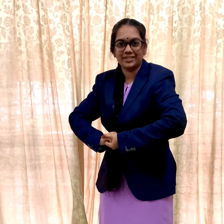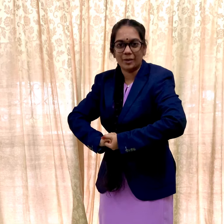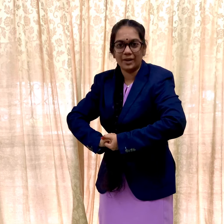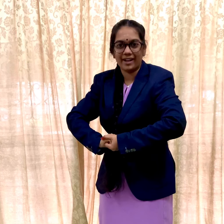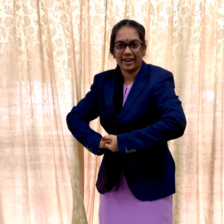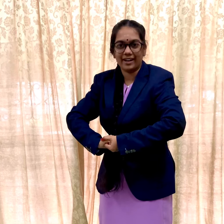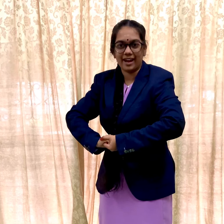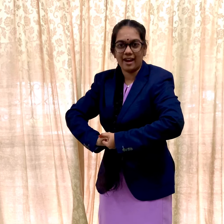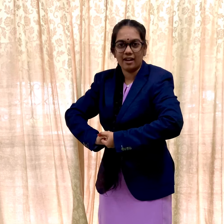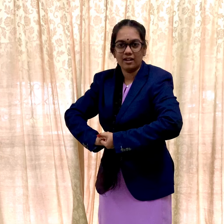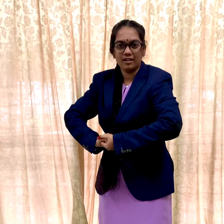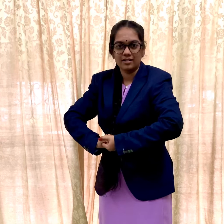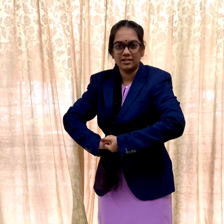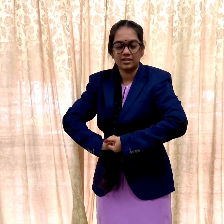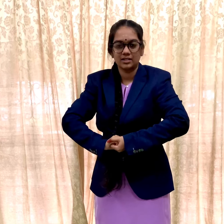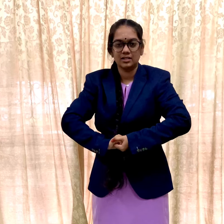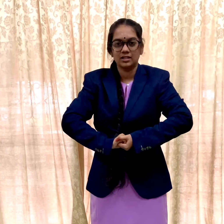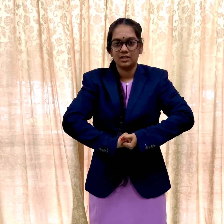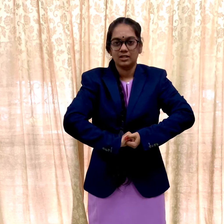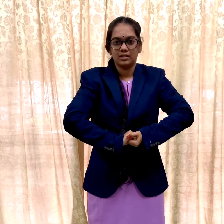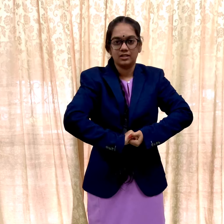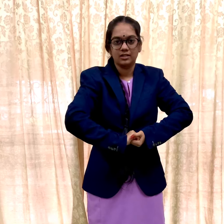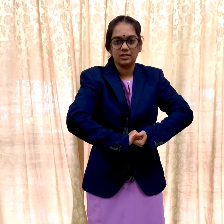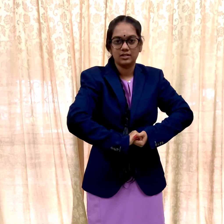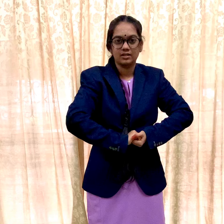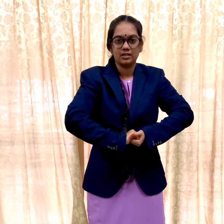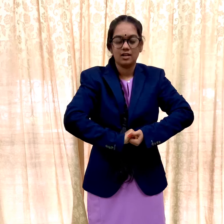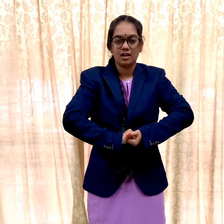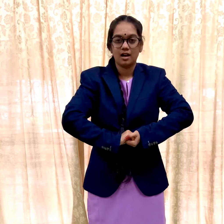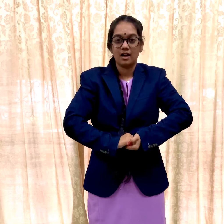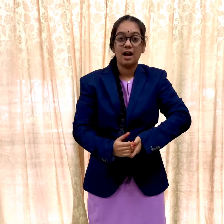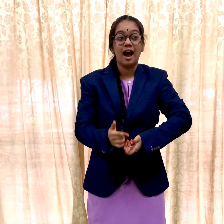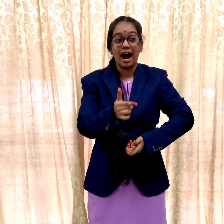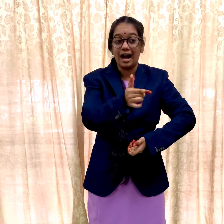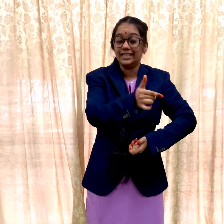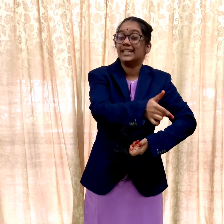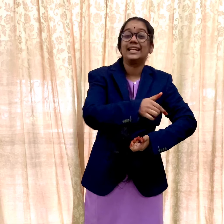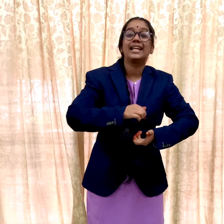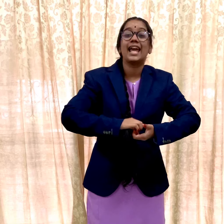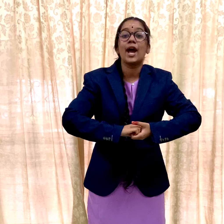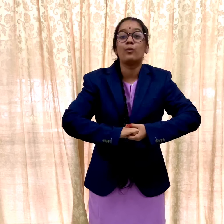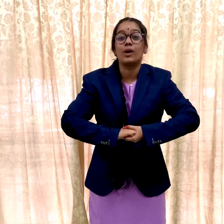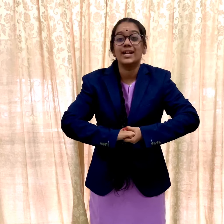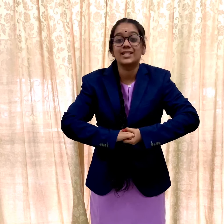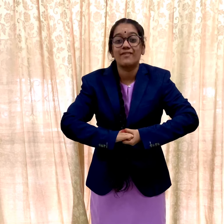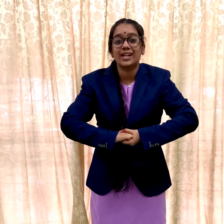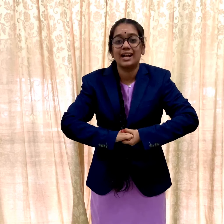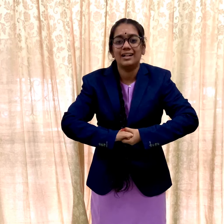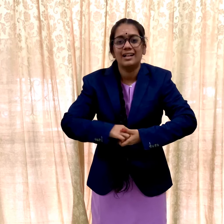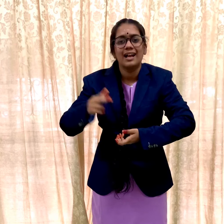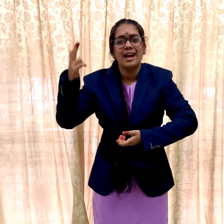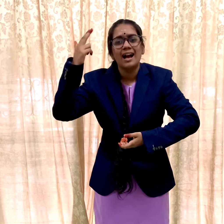தமிழர்க்கே. அழினிலே உளஜவர்கள்